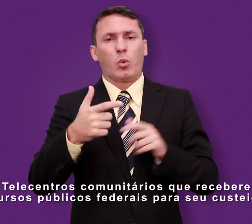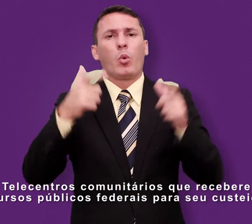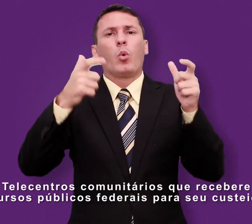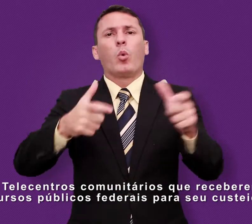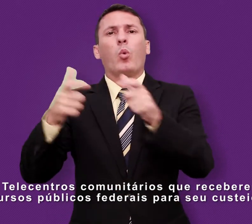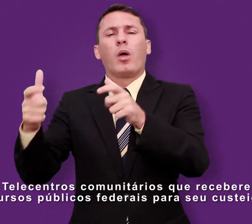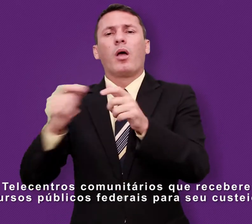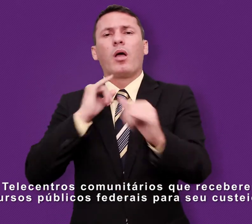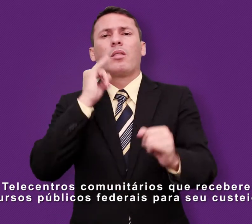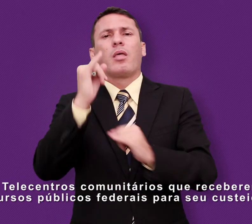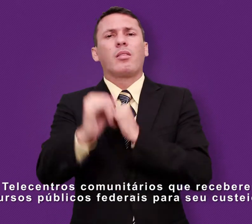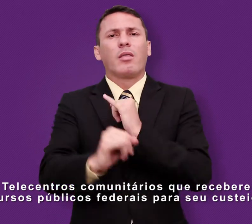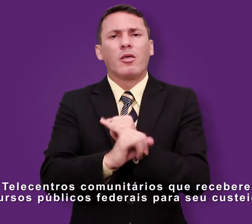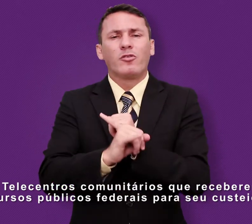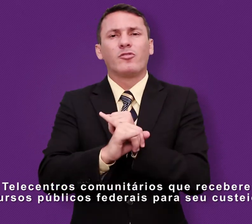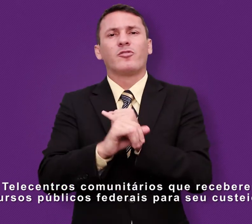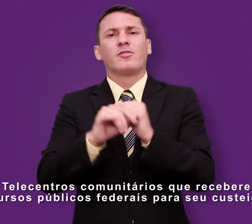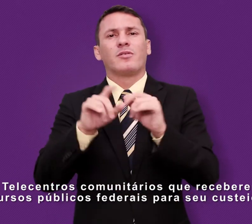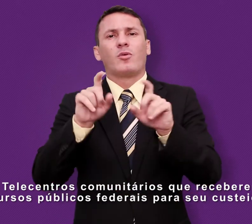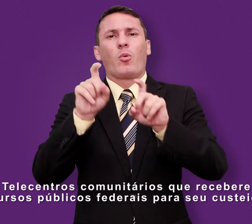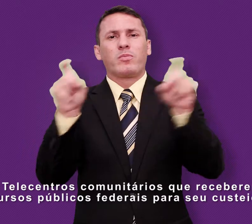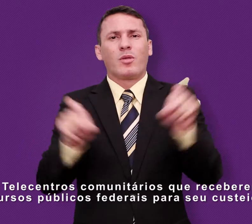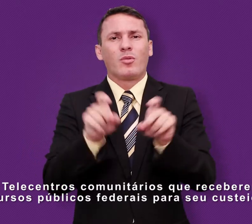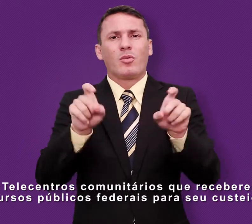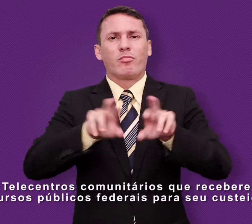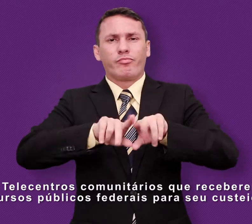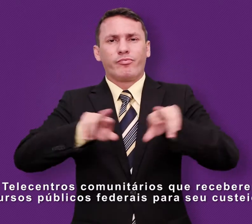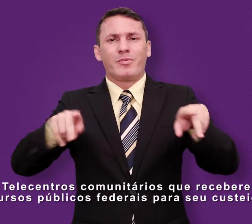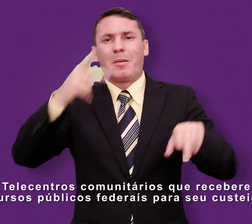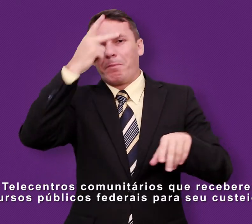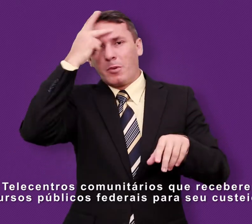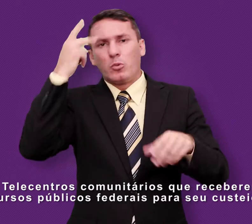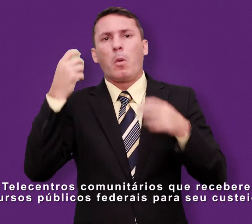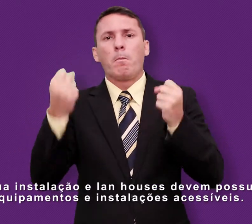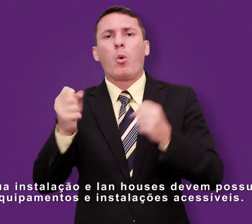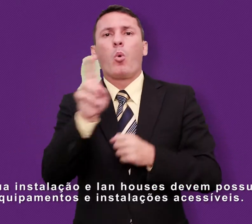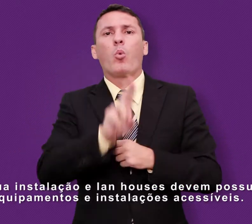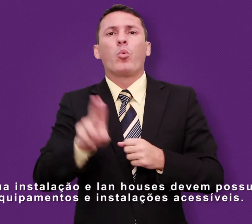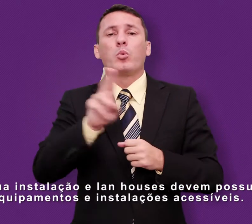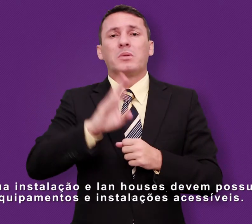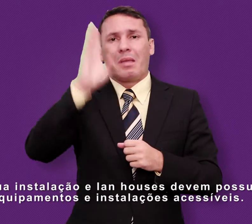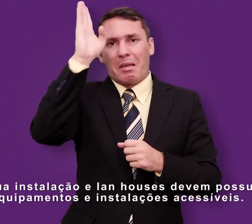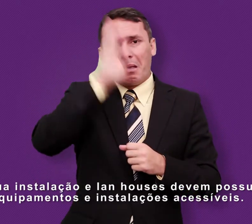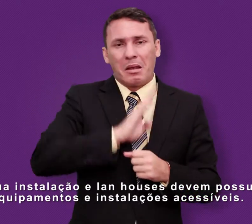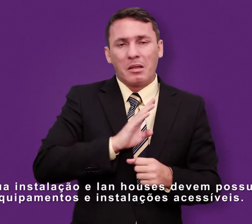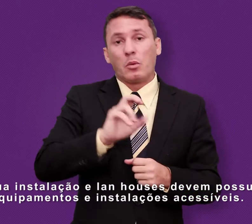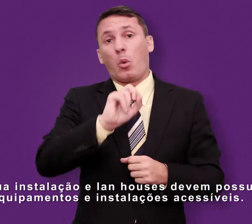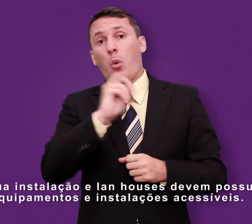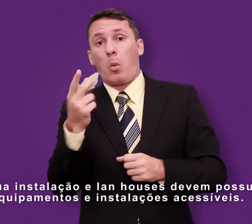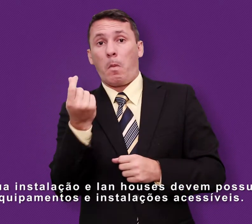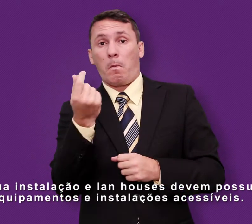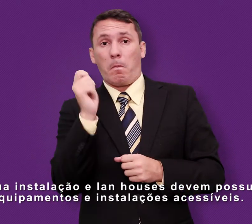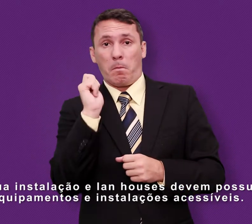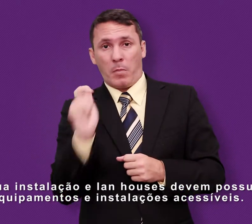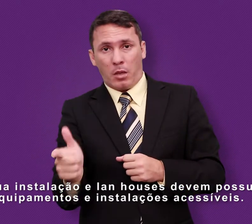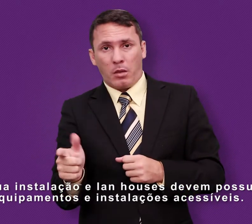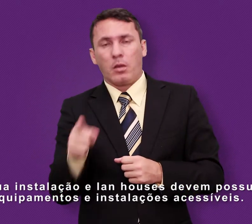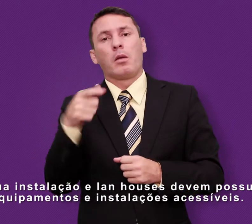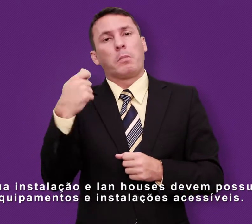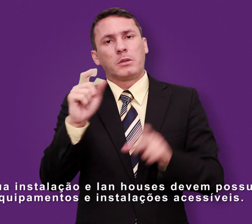comunitários que recebem recursos públicos federais para seu custeio ou sua instalação e LAN houses devem